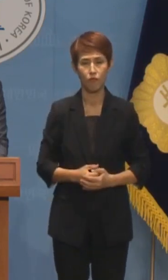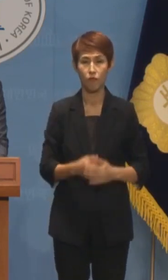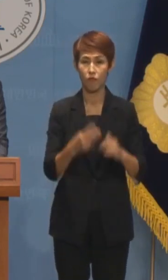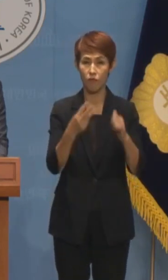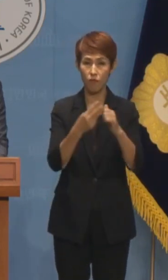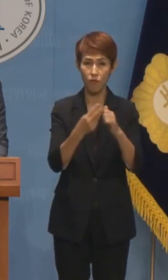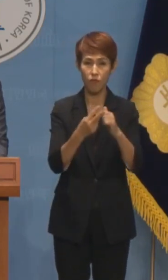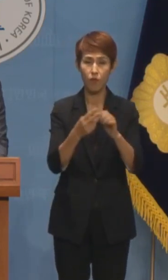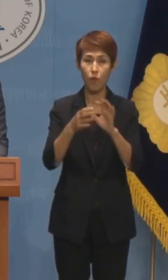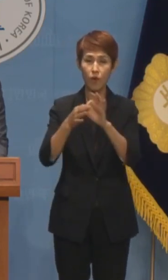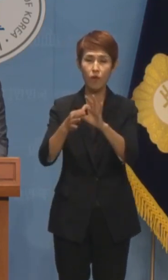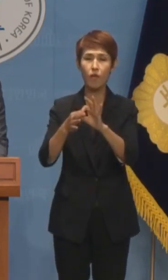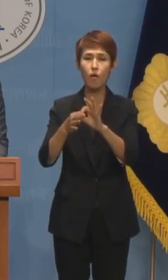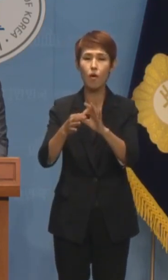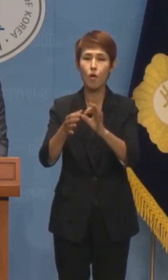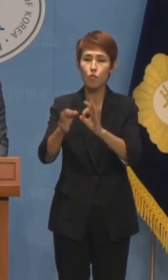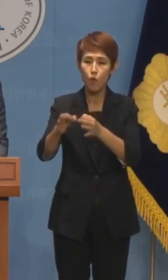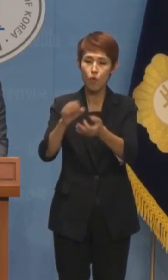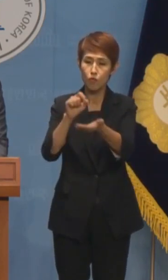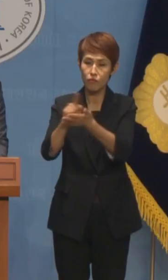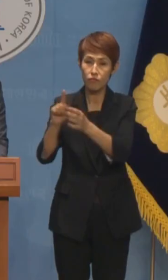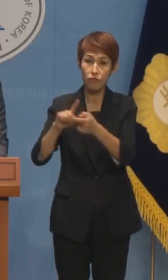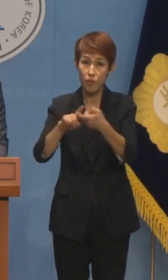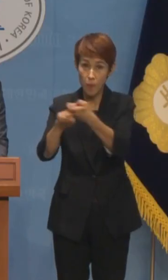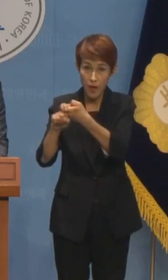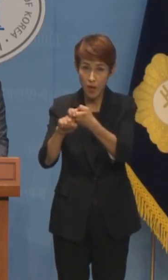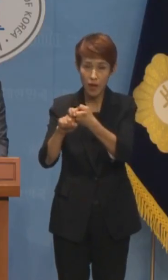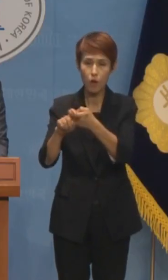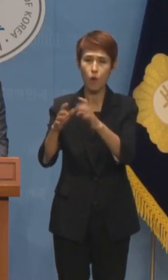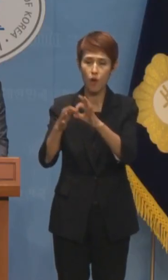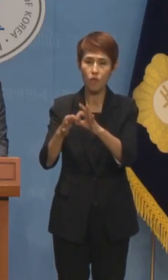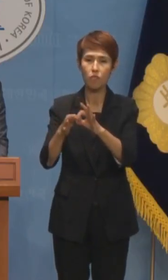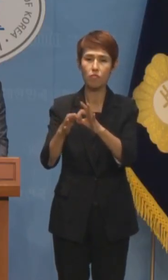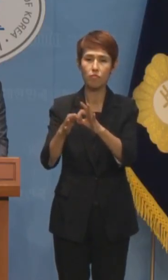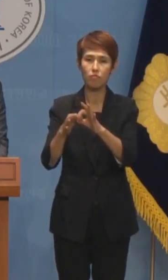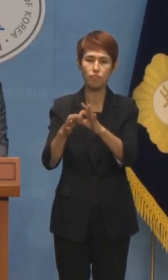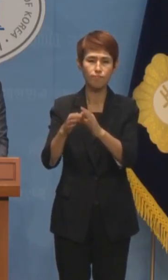유관기관인 프로축구연맹 또한 유권 해석을 거부 및